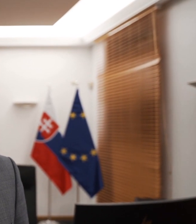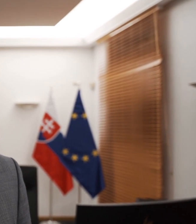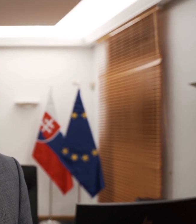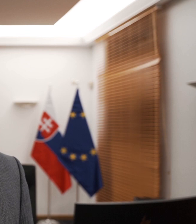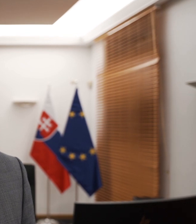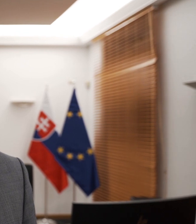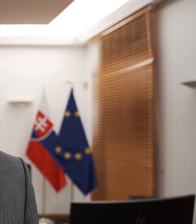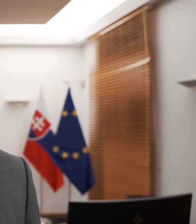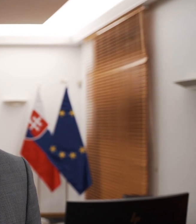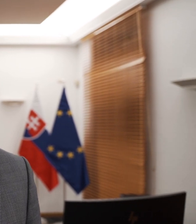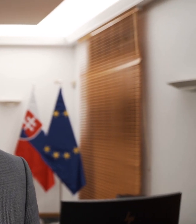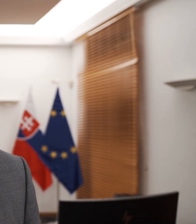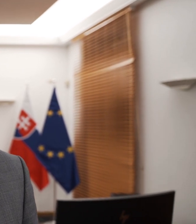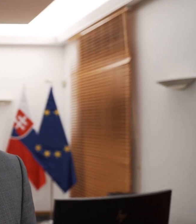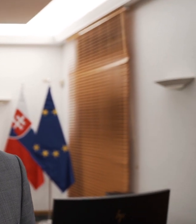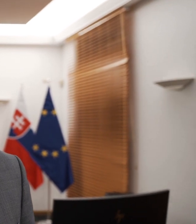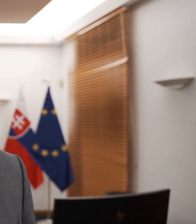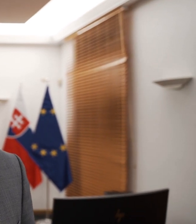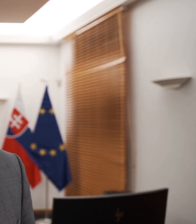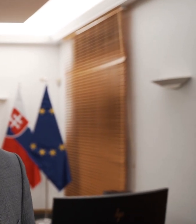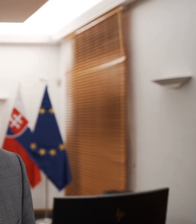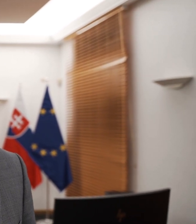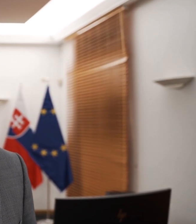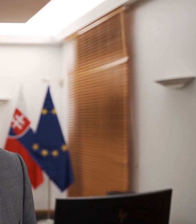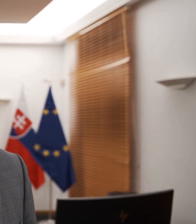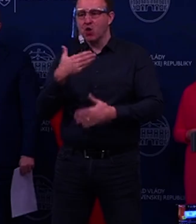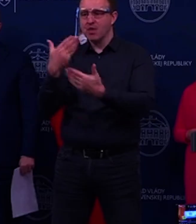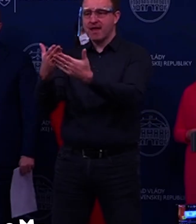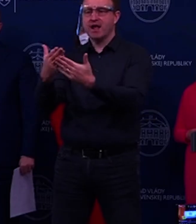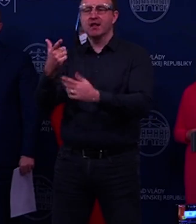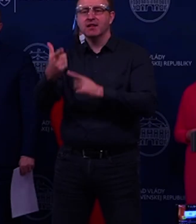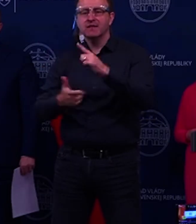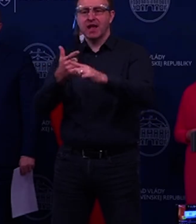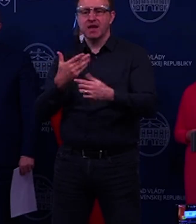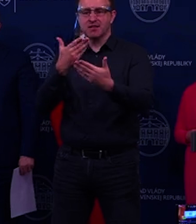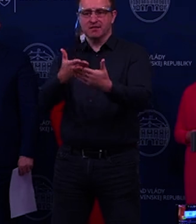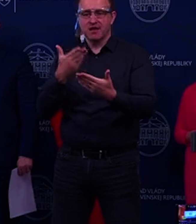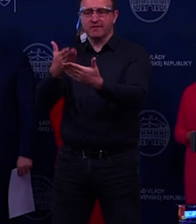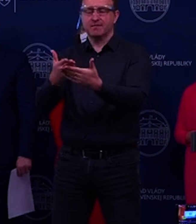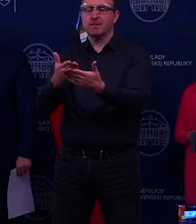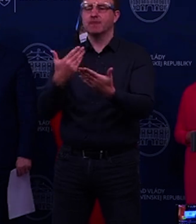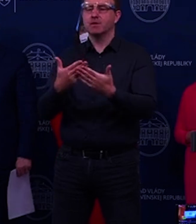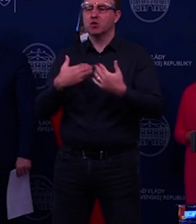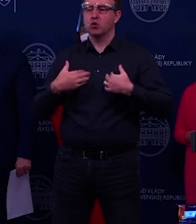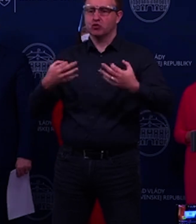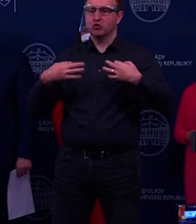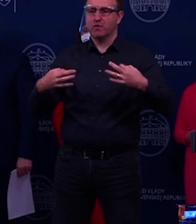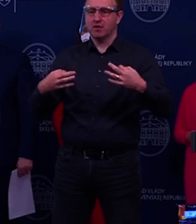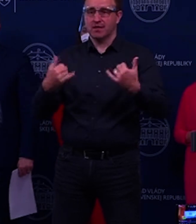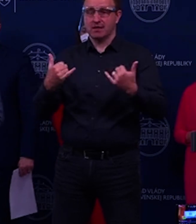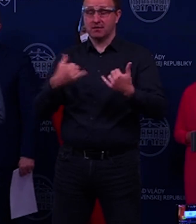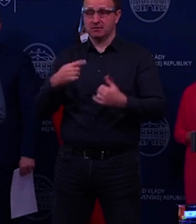počas druhej vlny, hlavne teda pre prevádzky firmy, ktoré budú zatvorené. A preto dovolte, aby sme vám dnes tu spolu, jak